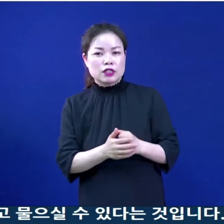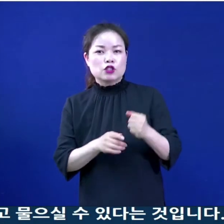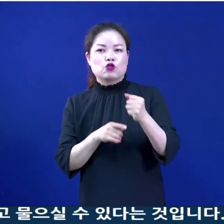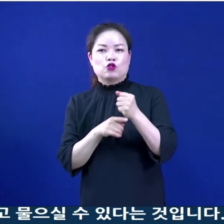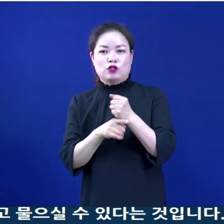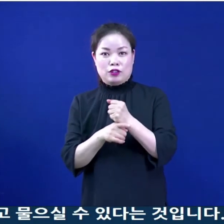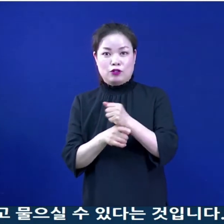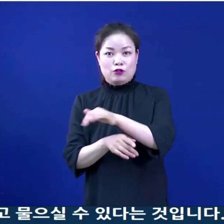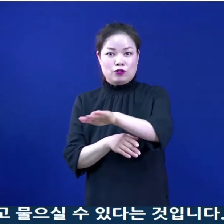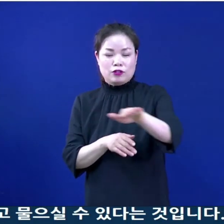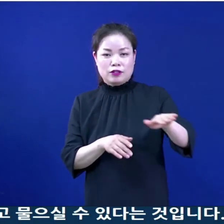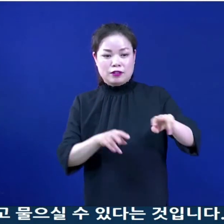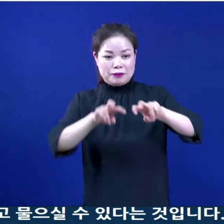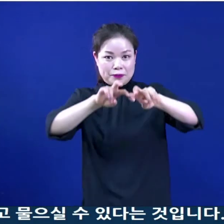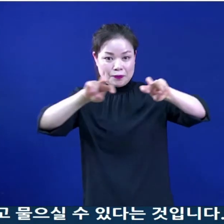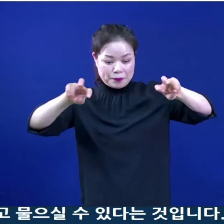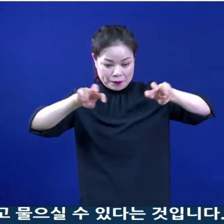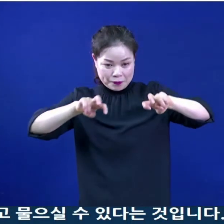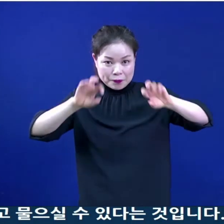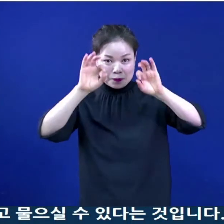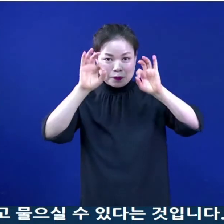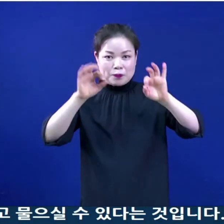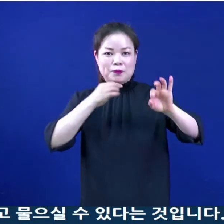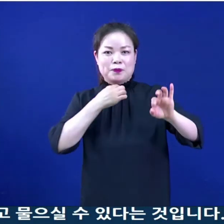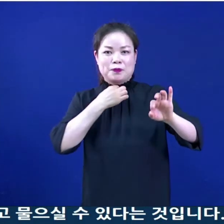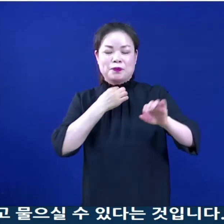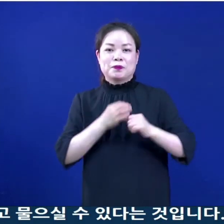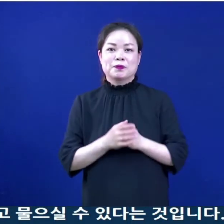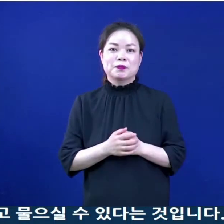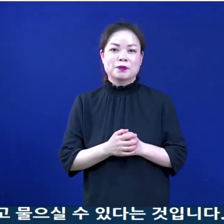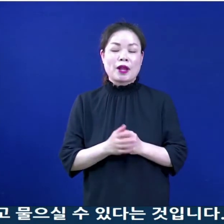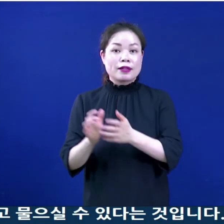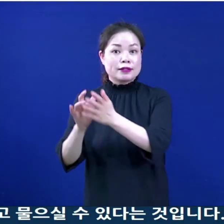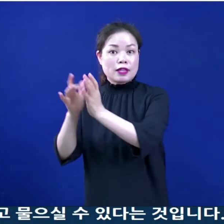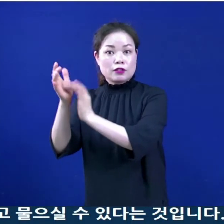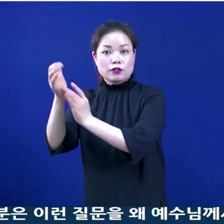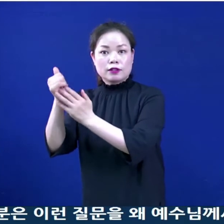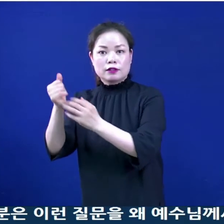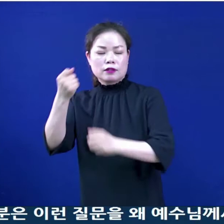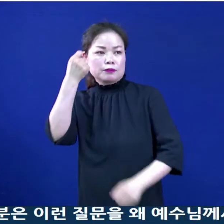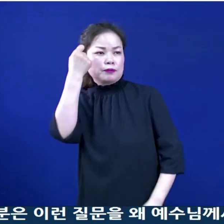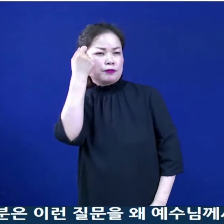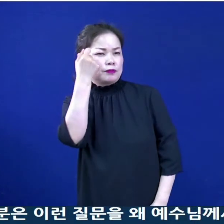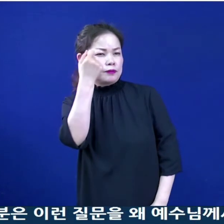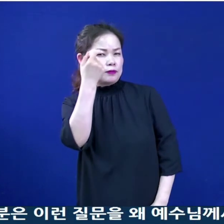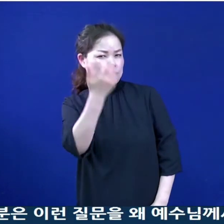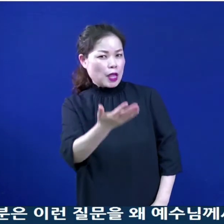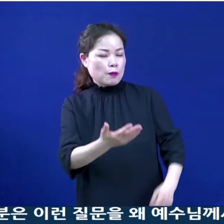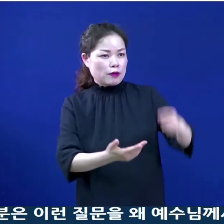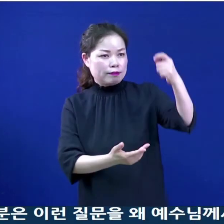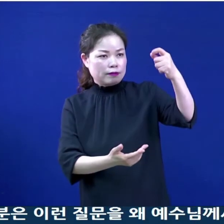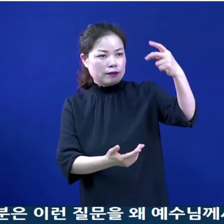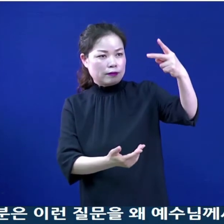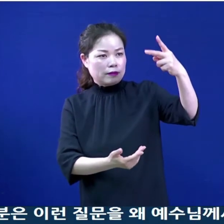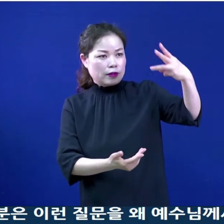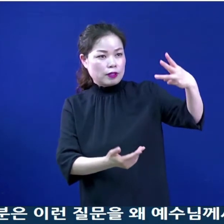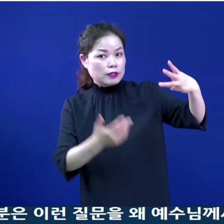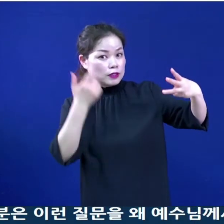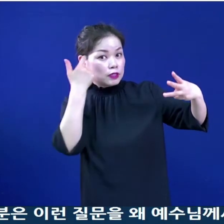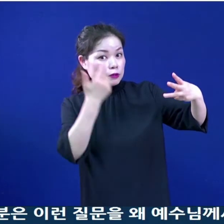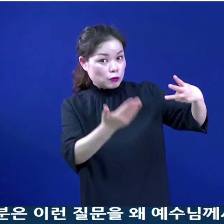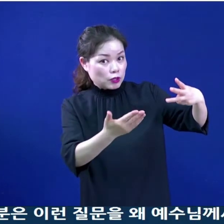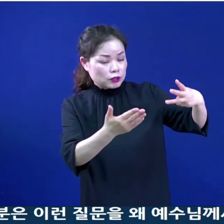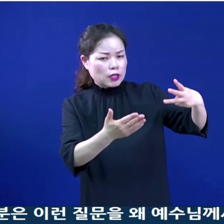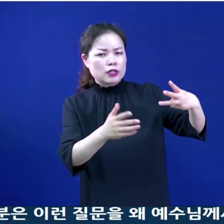이유를 우리가 살펴보아야 합니다. 예수님께서 세 번 질문하신 이 부분 중에